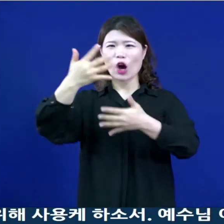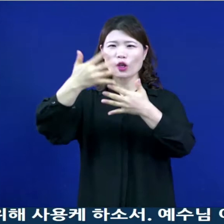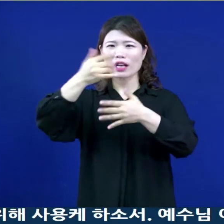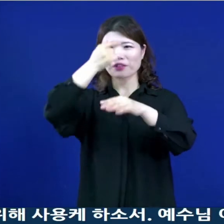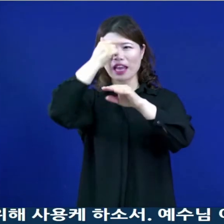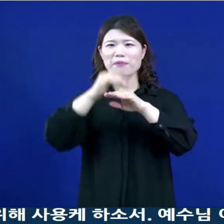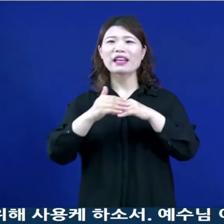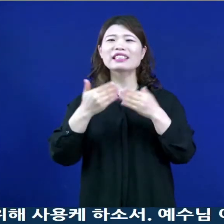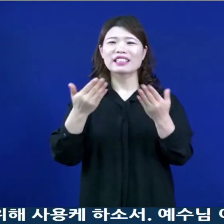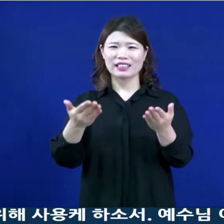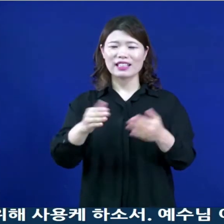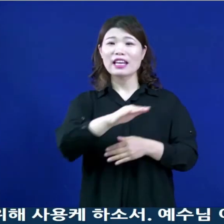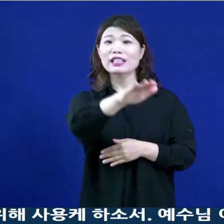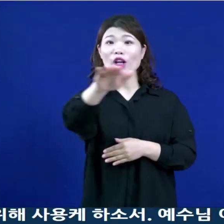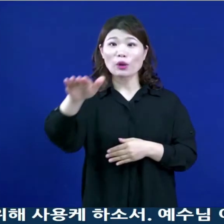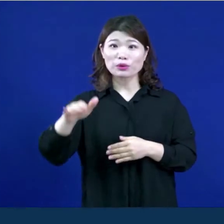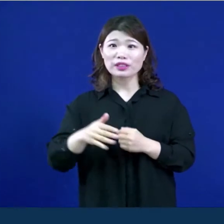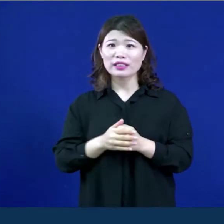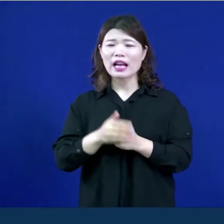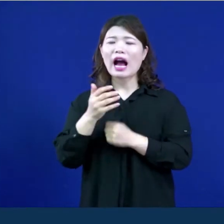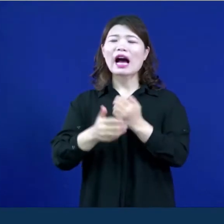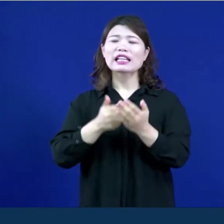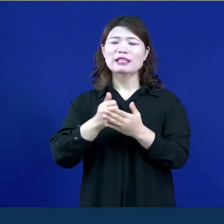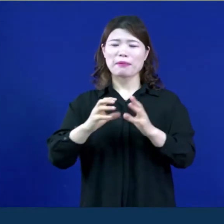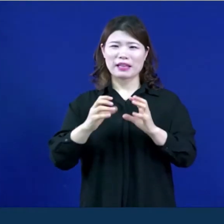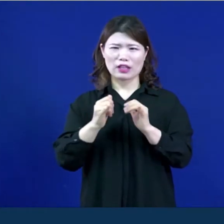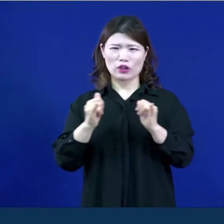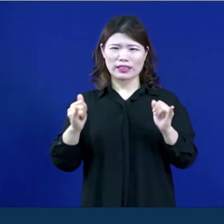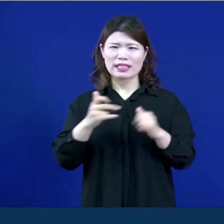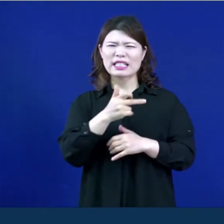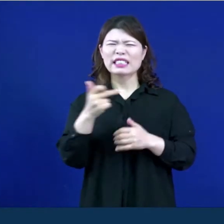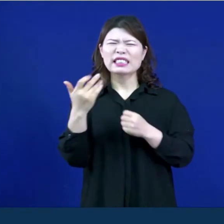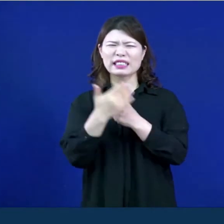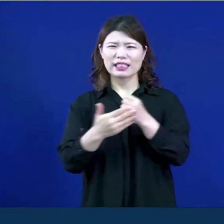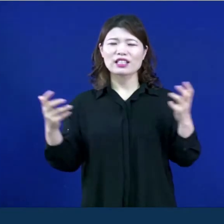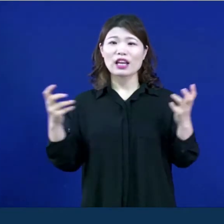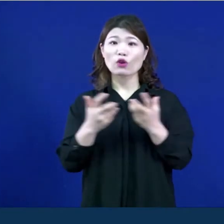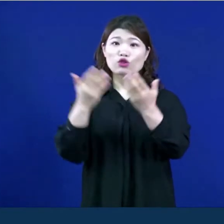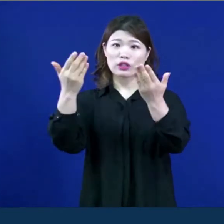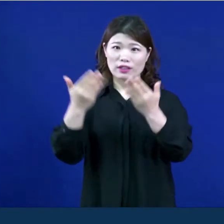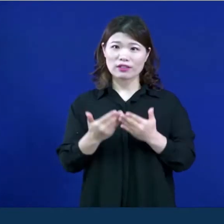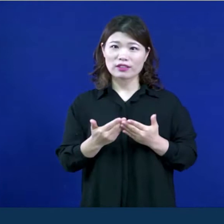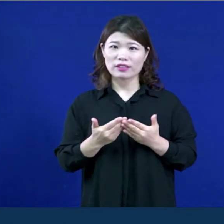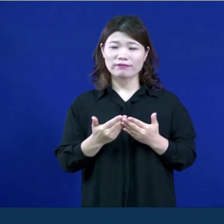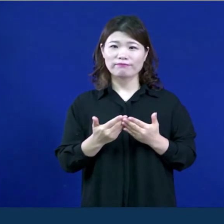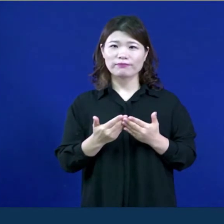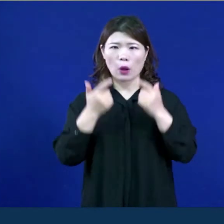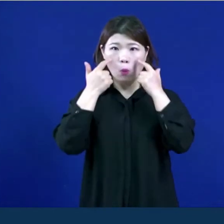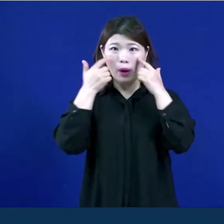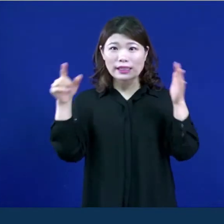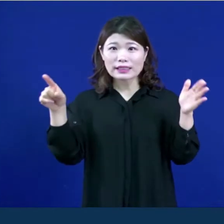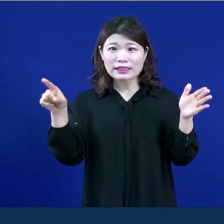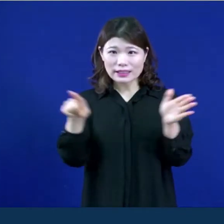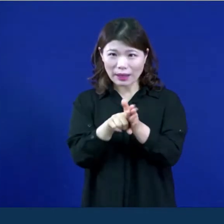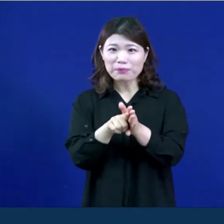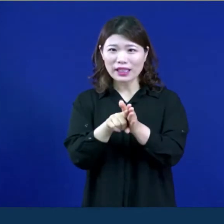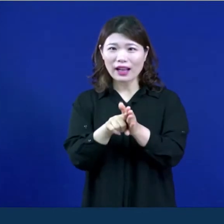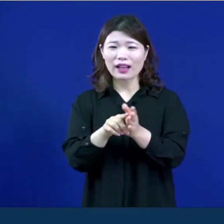앞에 나온 중연의 가족들, 하나님의 백성들 큰 은혜로 채워주실 것을 소망 가운데 확신합니다.